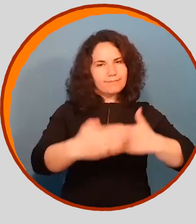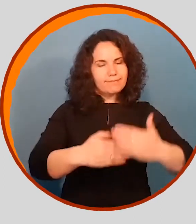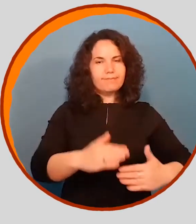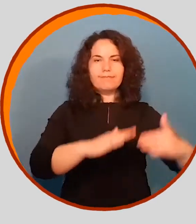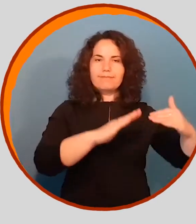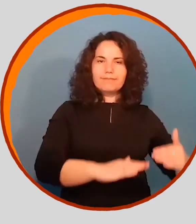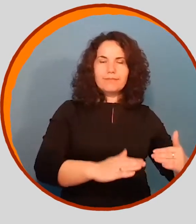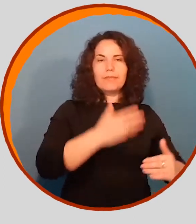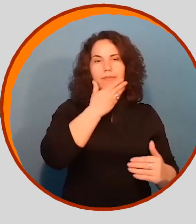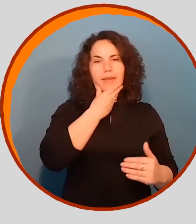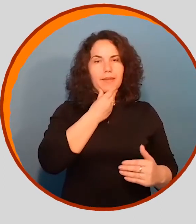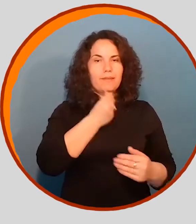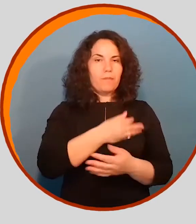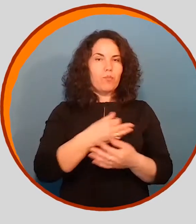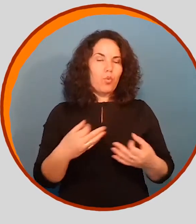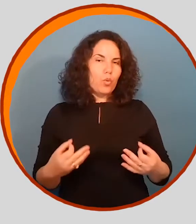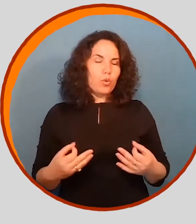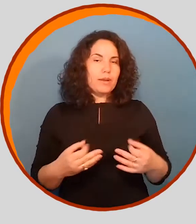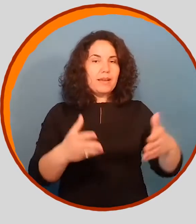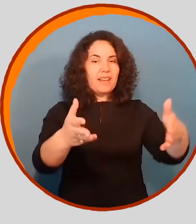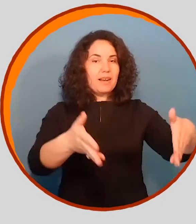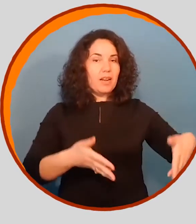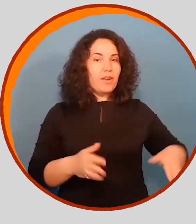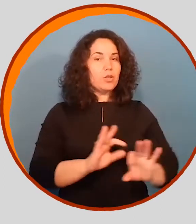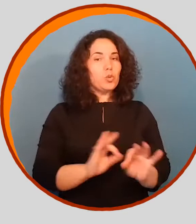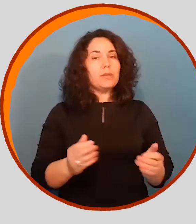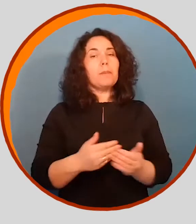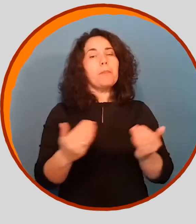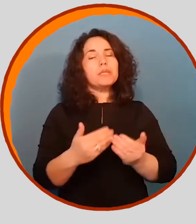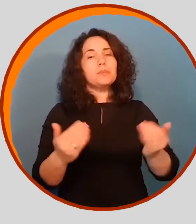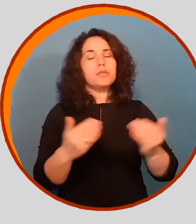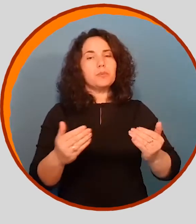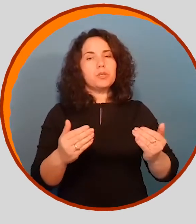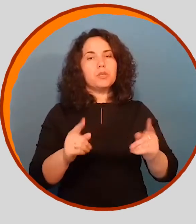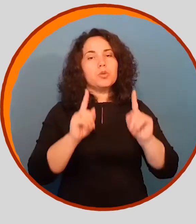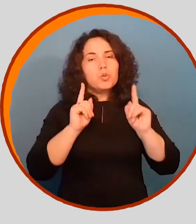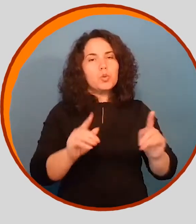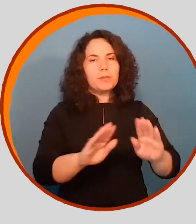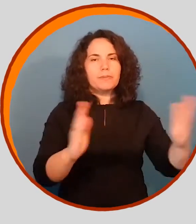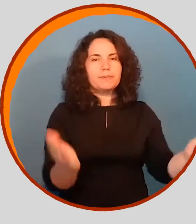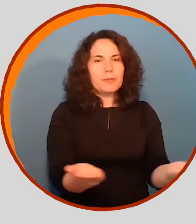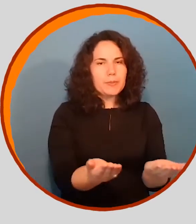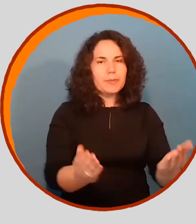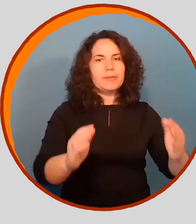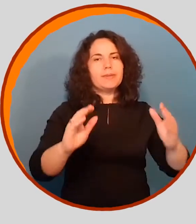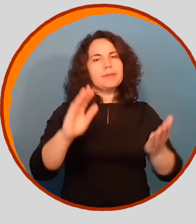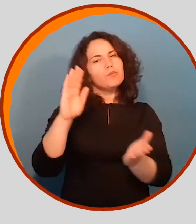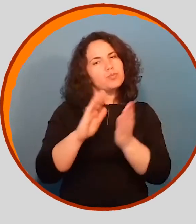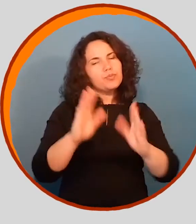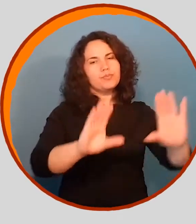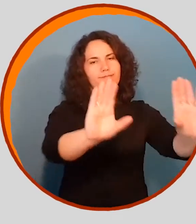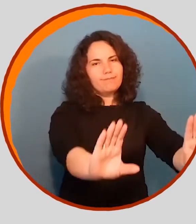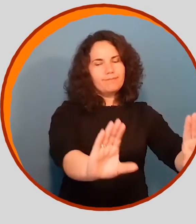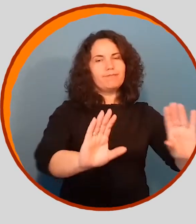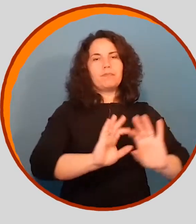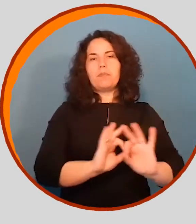fle, këtë gjë mund ta bëjë me ndihmën e një të rriturit në familje. Por ama fëmia duhet ta di që çdo mëngjes do të rregulloj krevatin, do të lej dhëmbën dhe të bëj